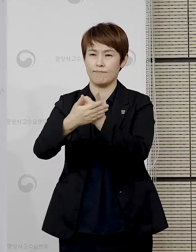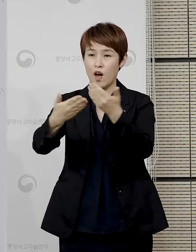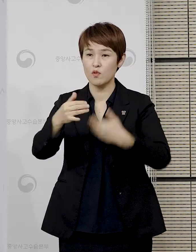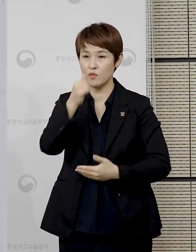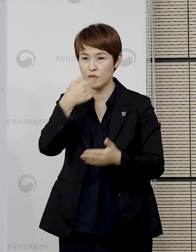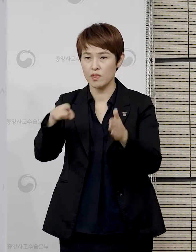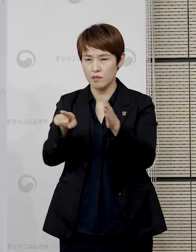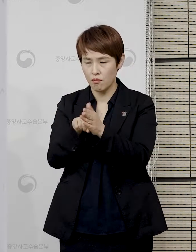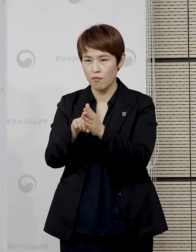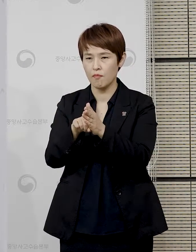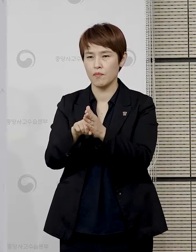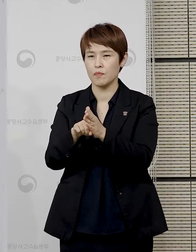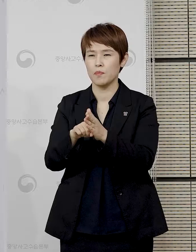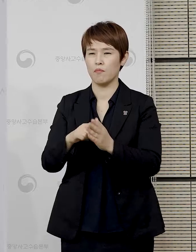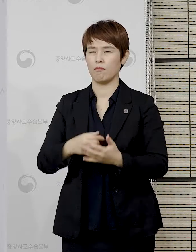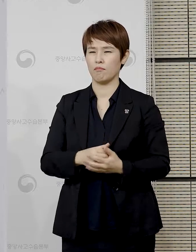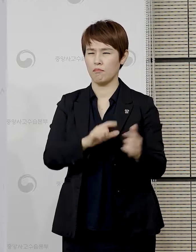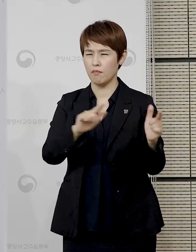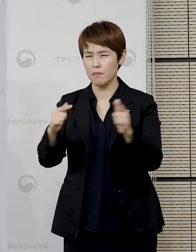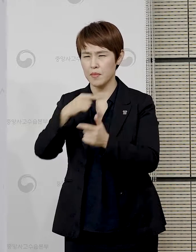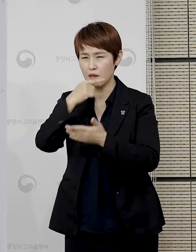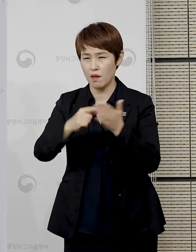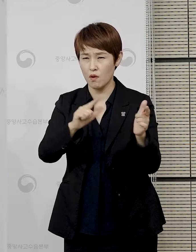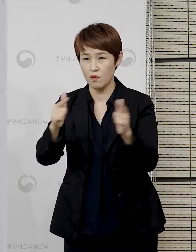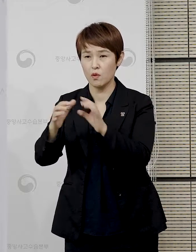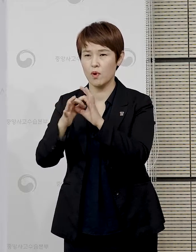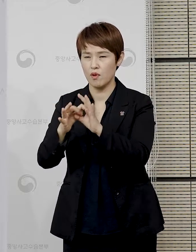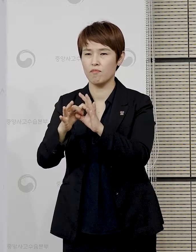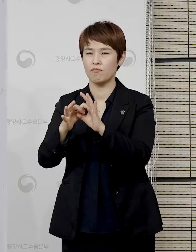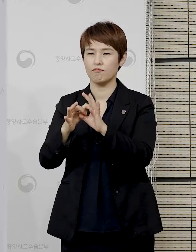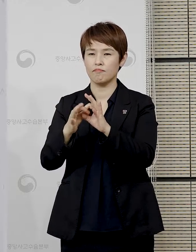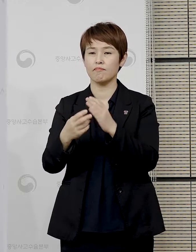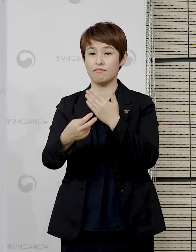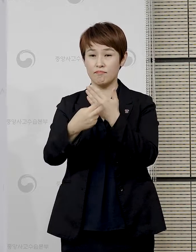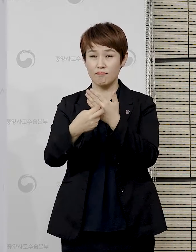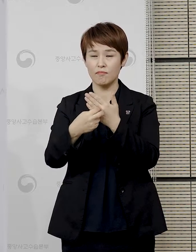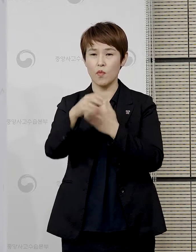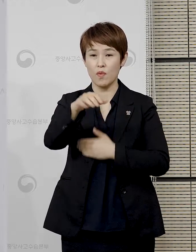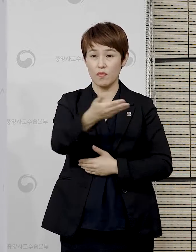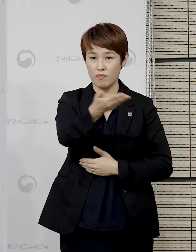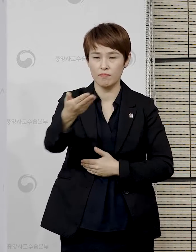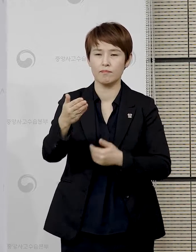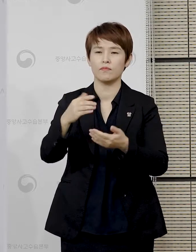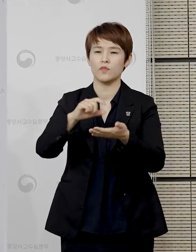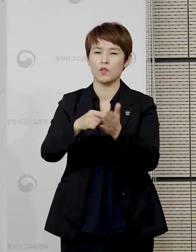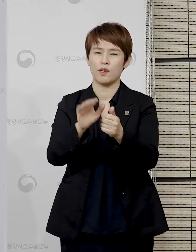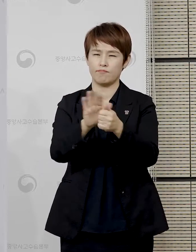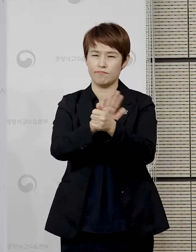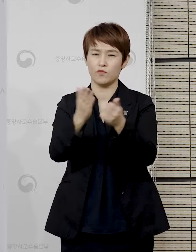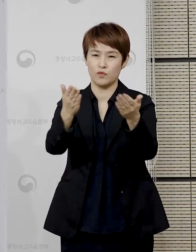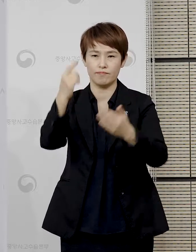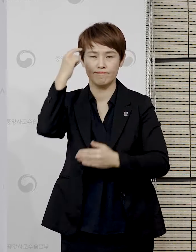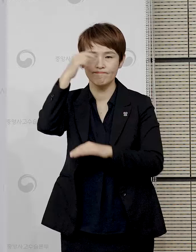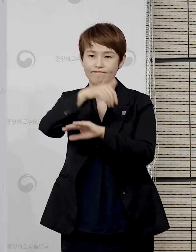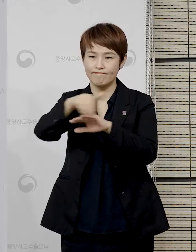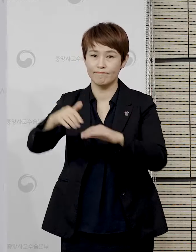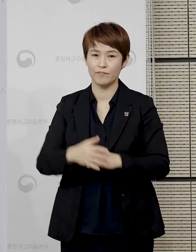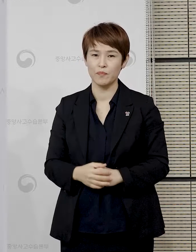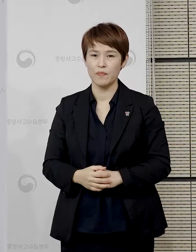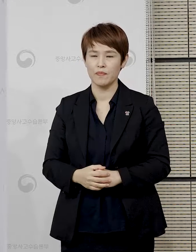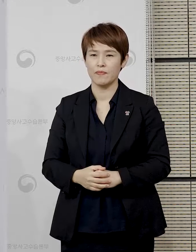확진자 발생으로 인한 손실 등 의료기관 등에 대해서는 적절한 보상을 추진할 계획입니다.